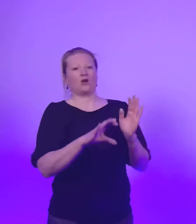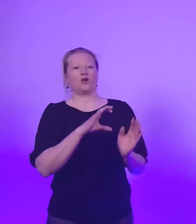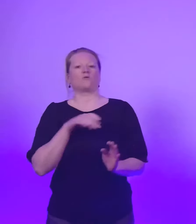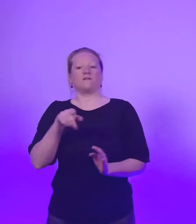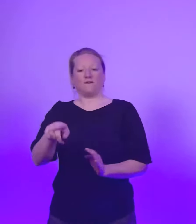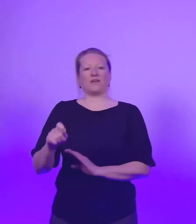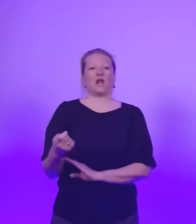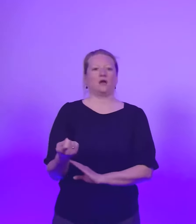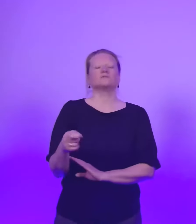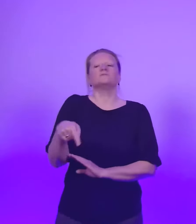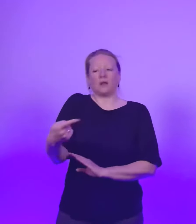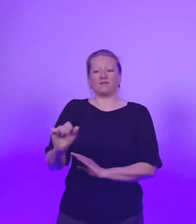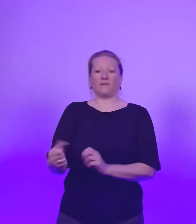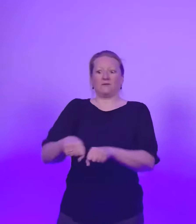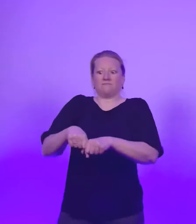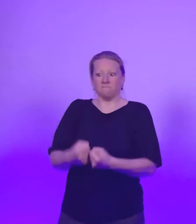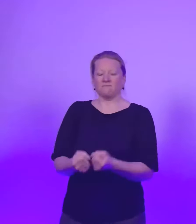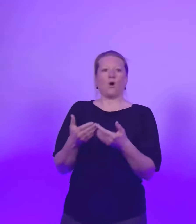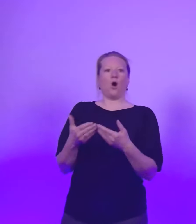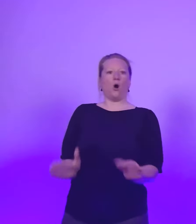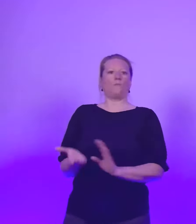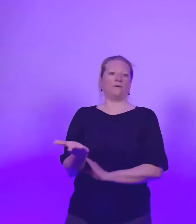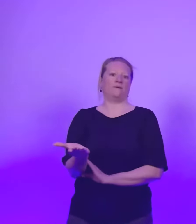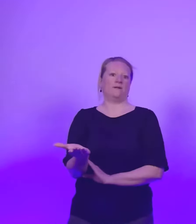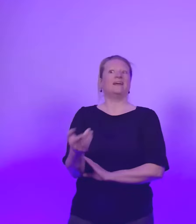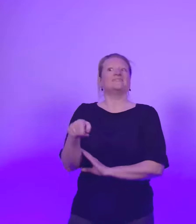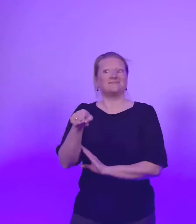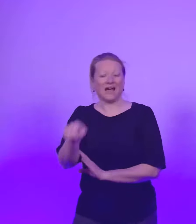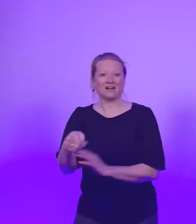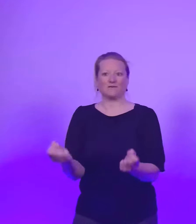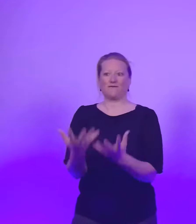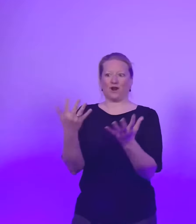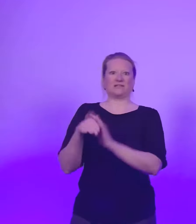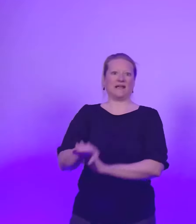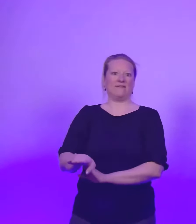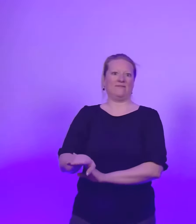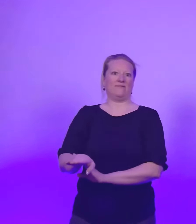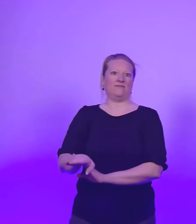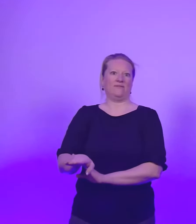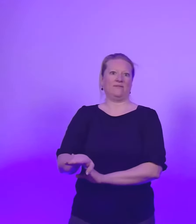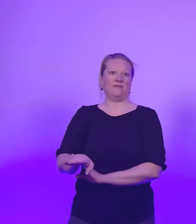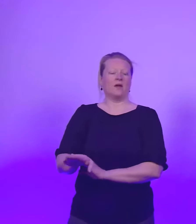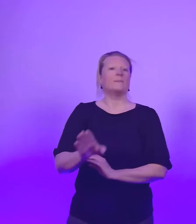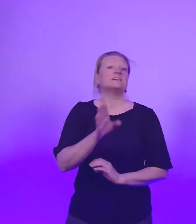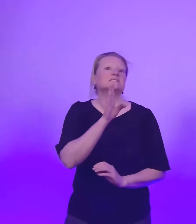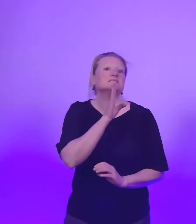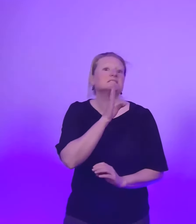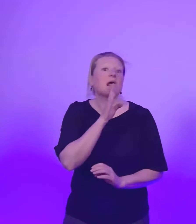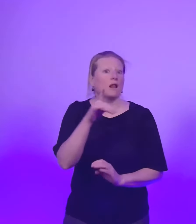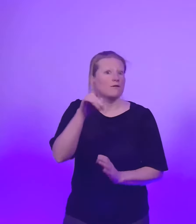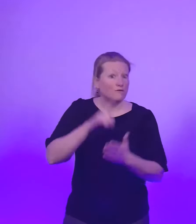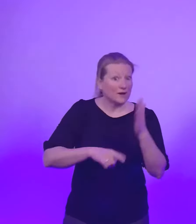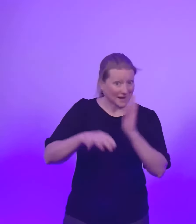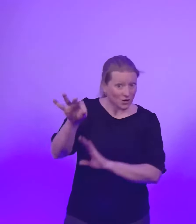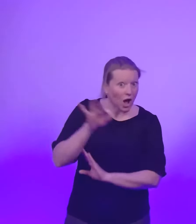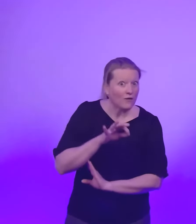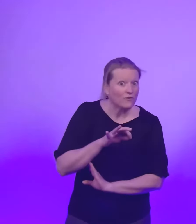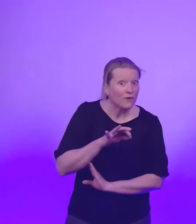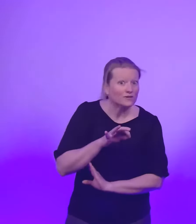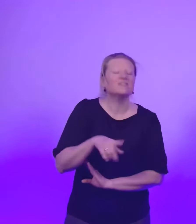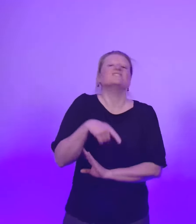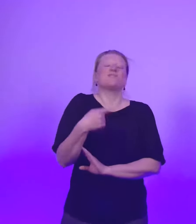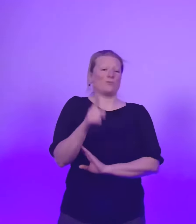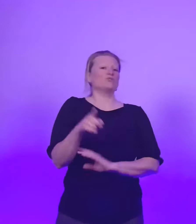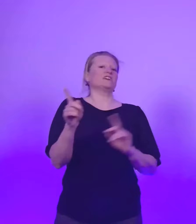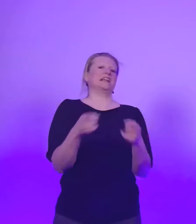om deze te kraken. En daar zit de verrassing in. Ja? Maar stel dat je een keer een verkeerd antwoord hebt gegeven, dan moet je een